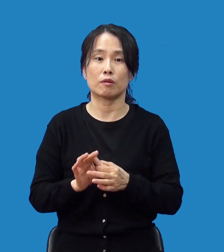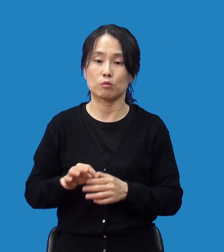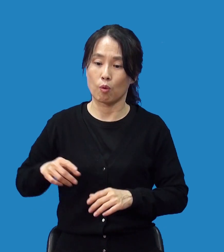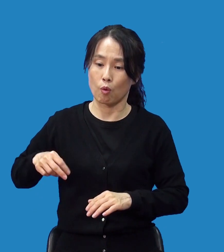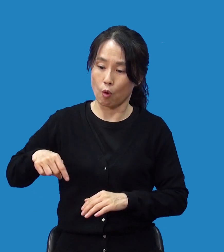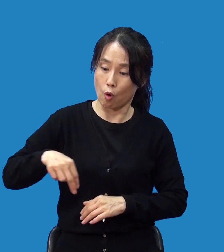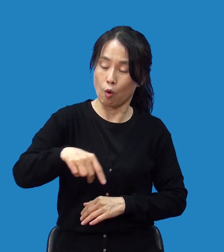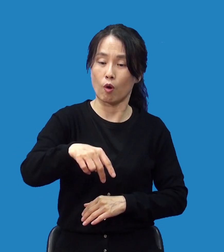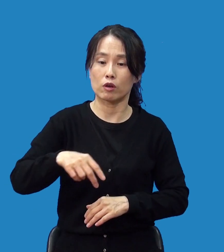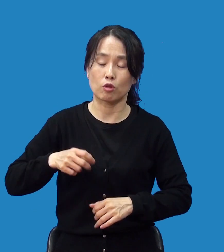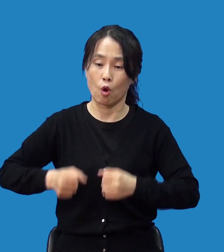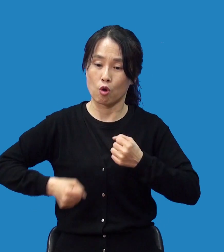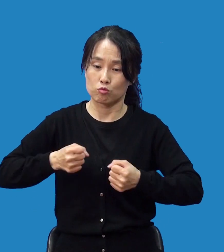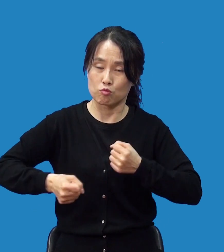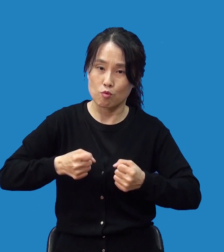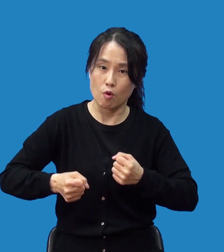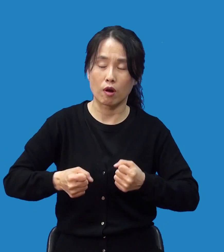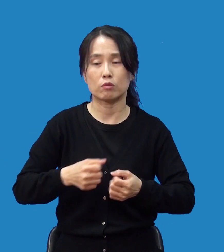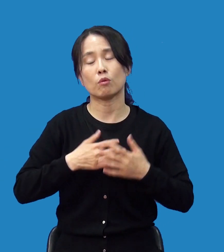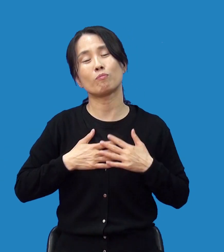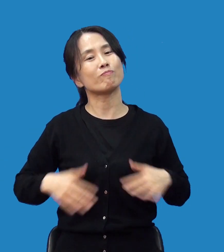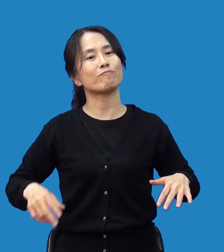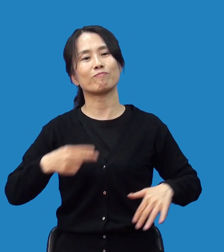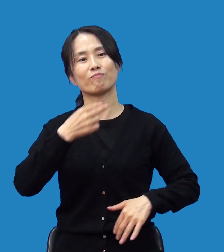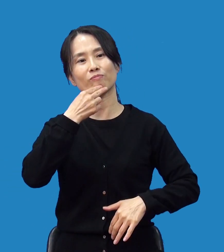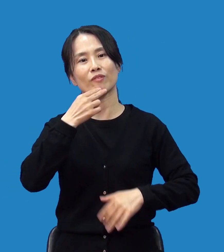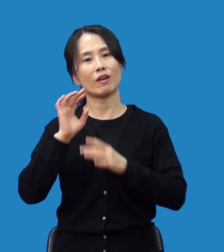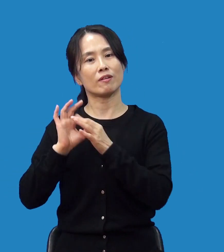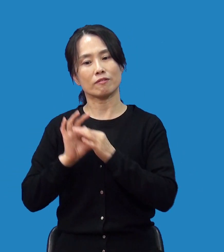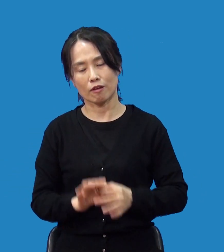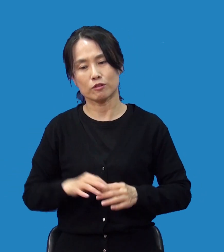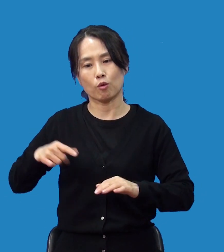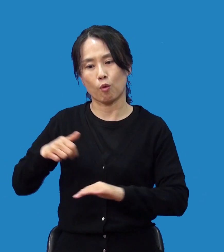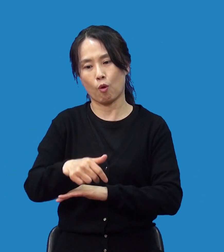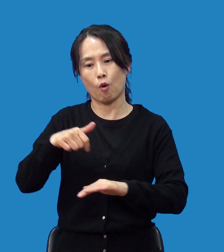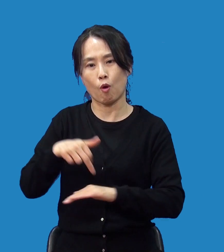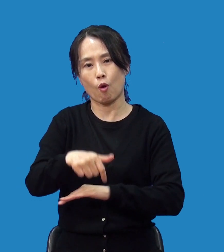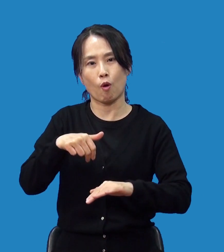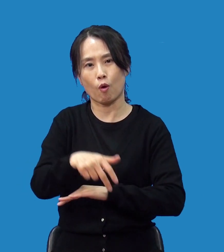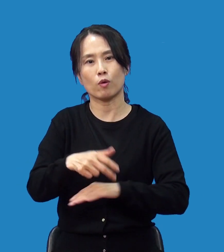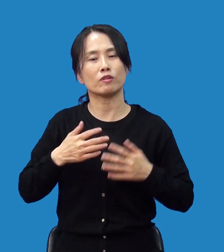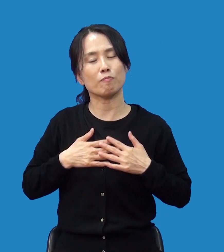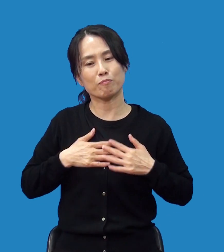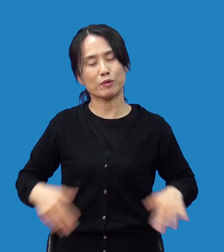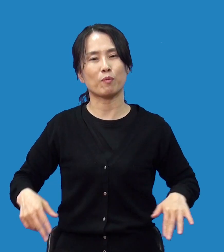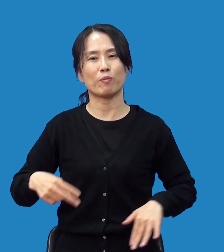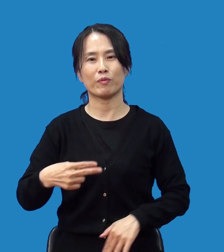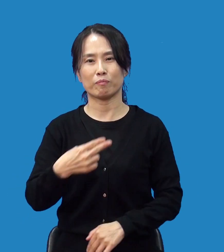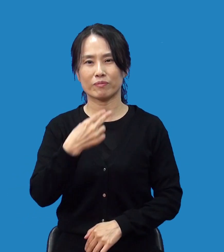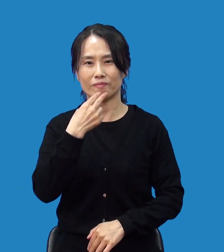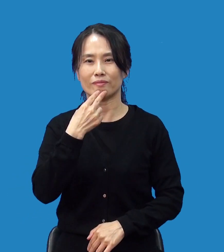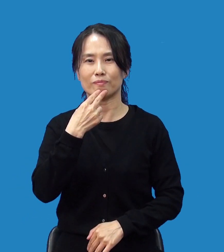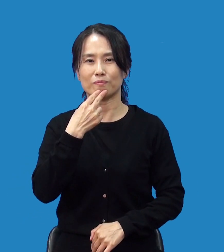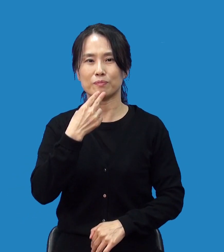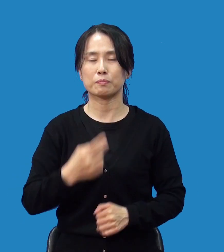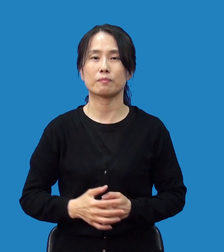뛰어가도 절대 지치지 않으며 아무리 지속적으로 걸어가도 피곤하지 아니하리로다.